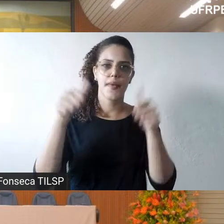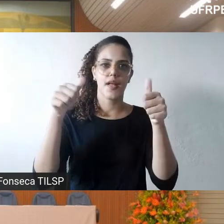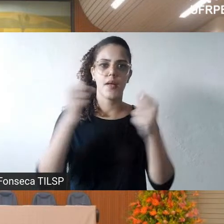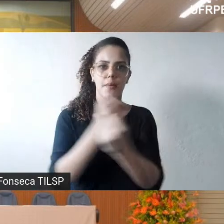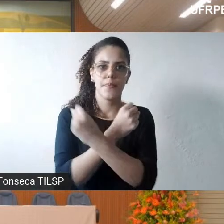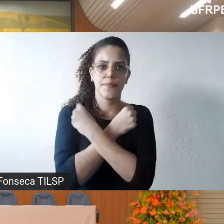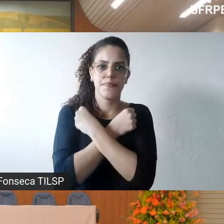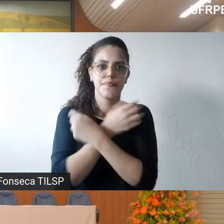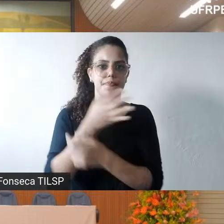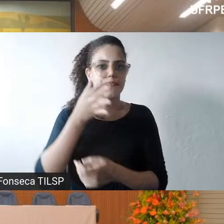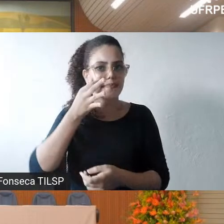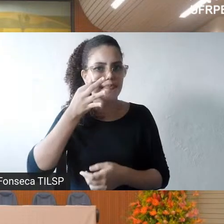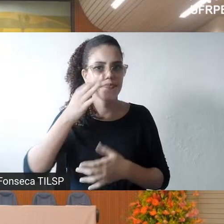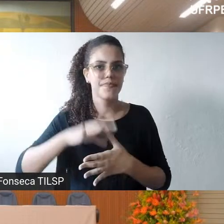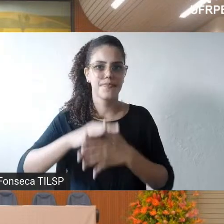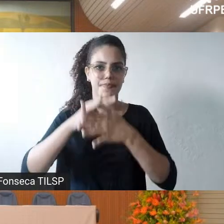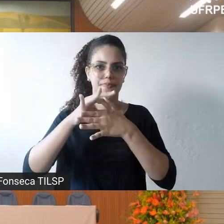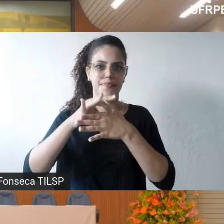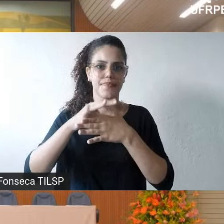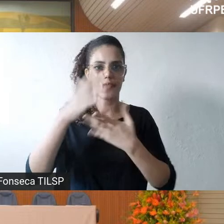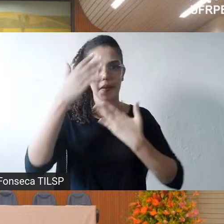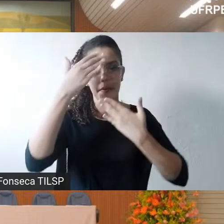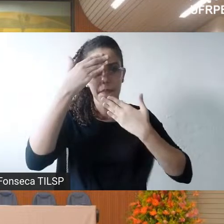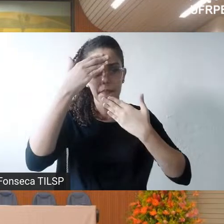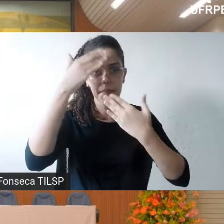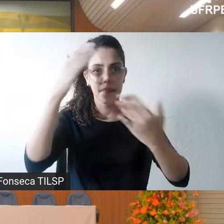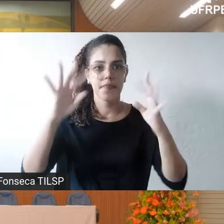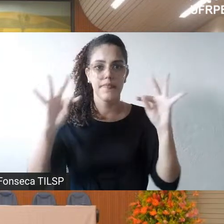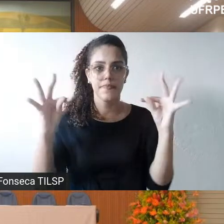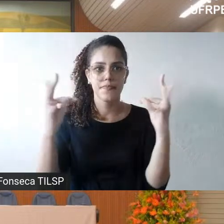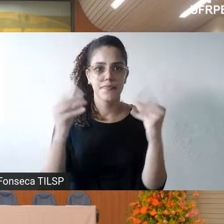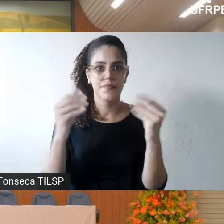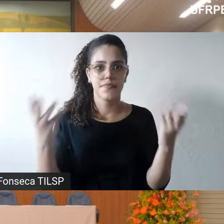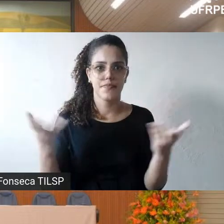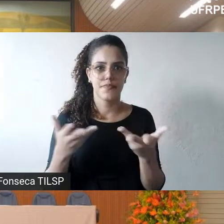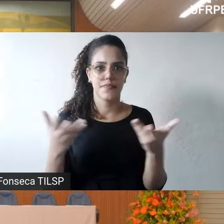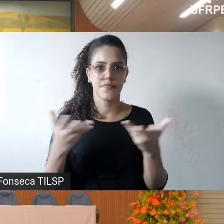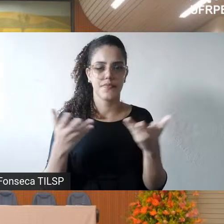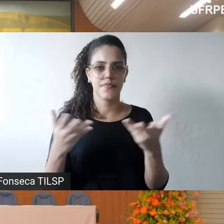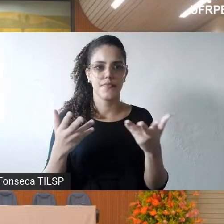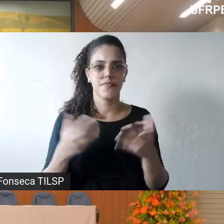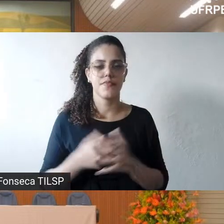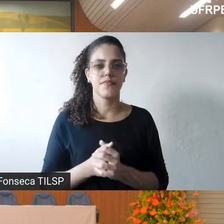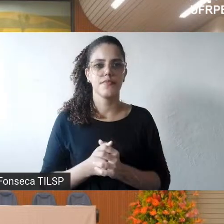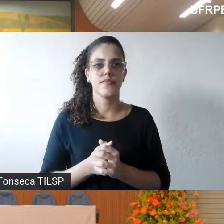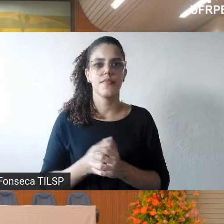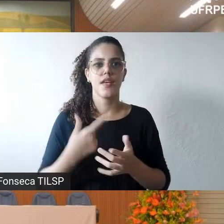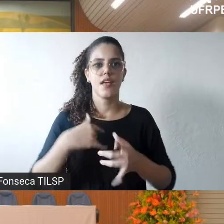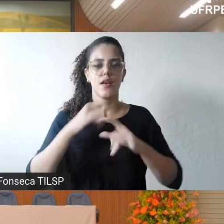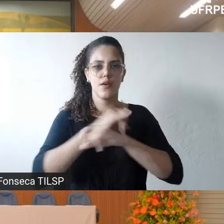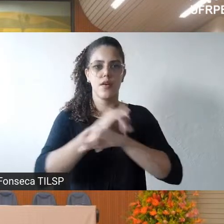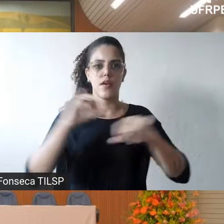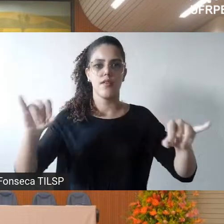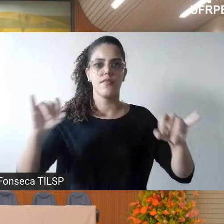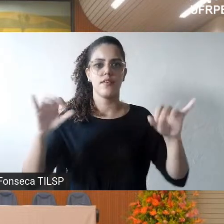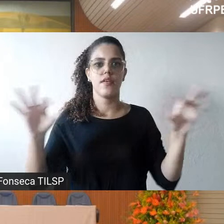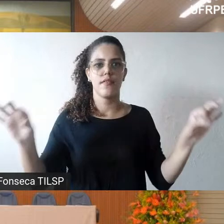mais uma vez a todos e todas. Já nesse momento, eu declaro encerrada a nossa aula